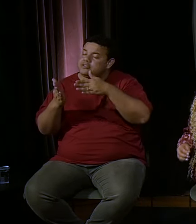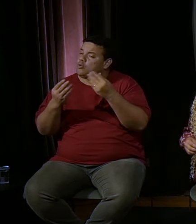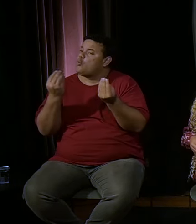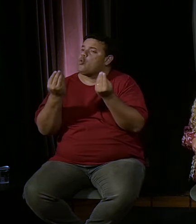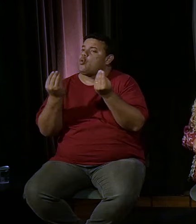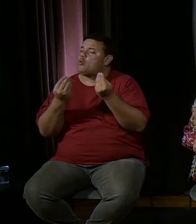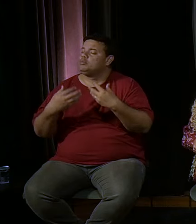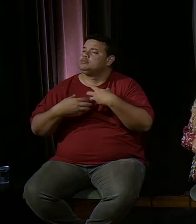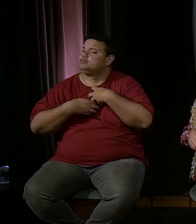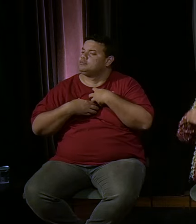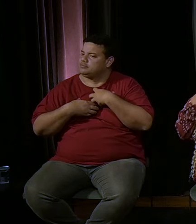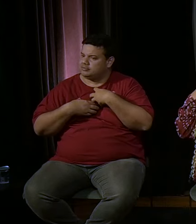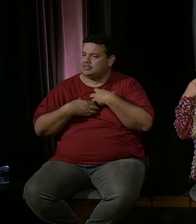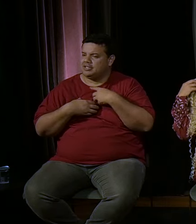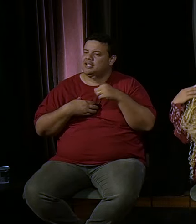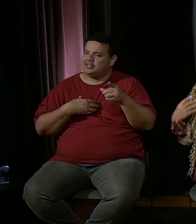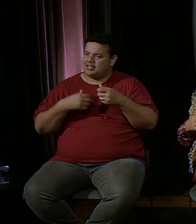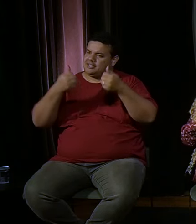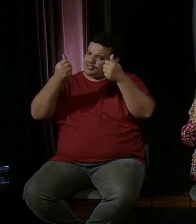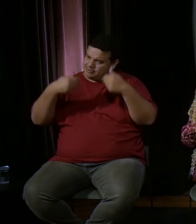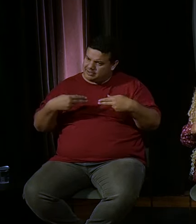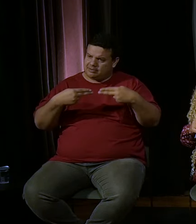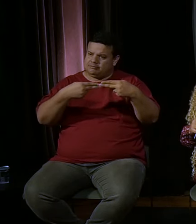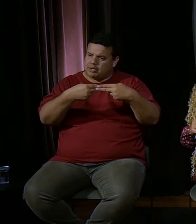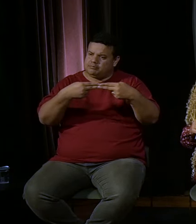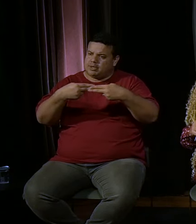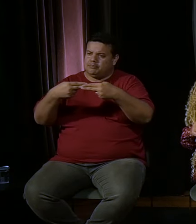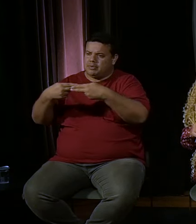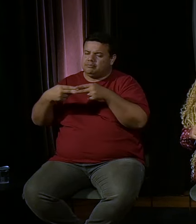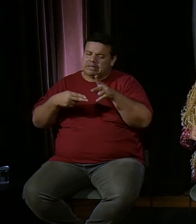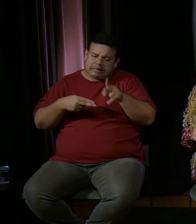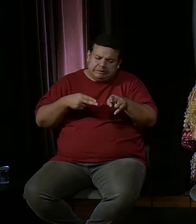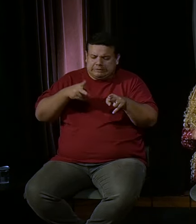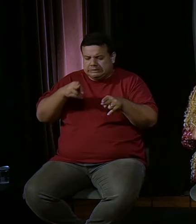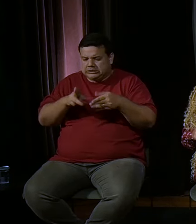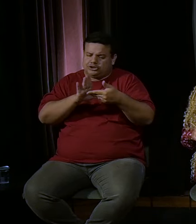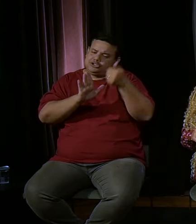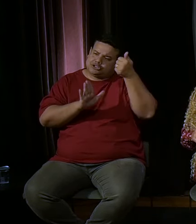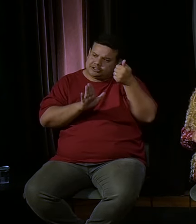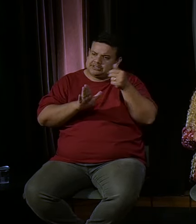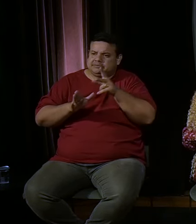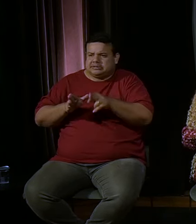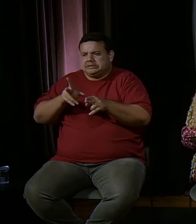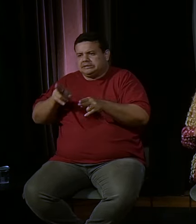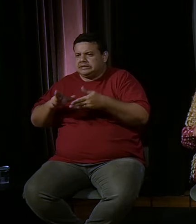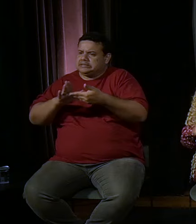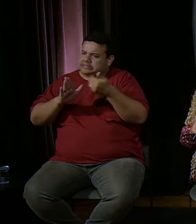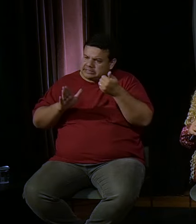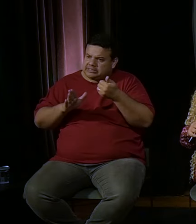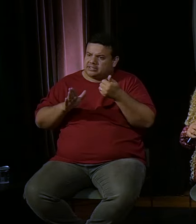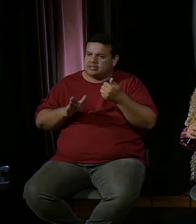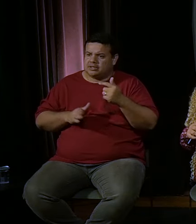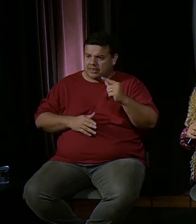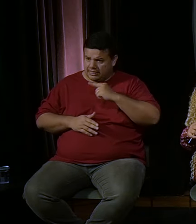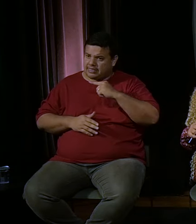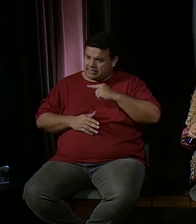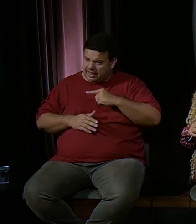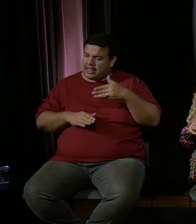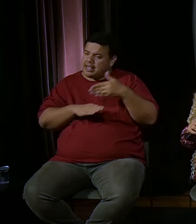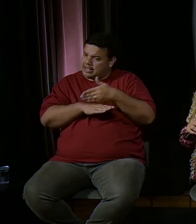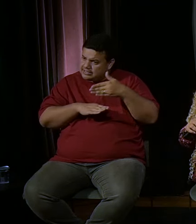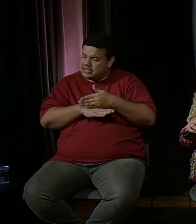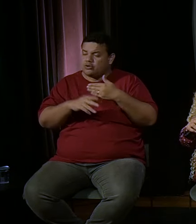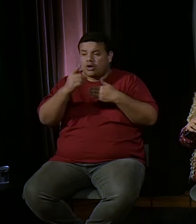sobre os cortes, né, os possíveis momentos de corte, mas a gente tem acesso a